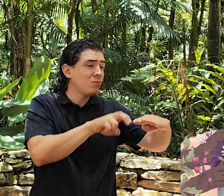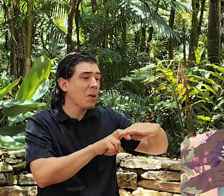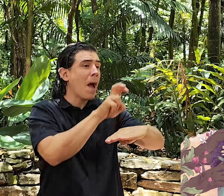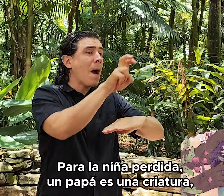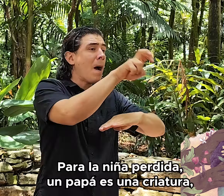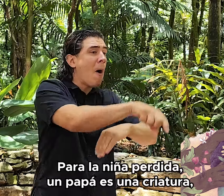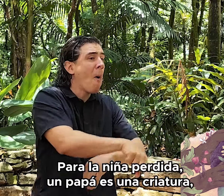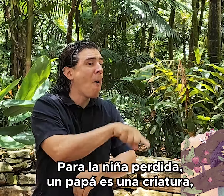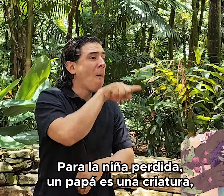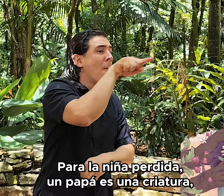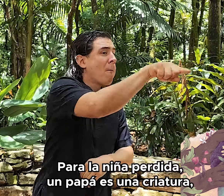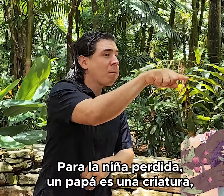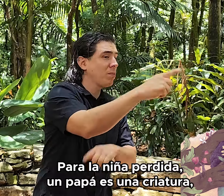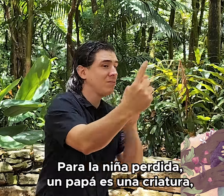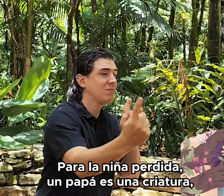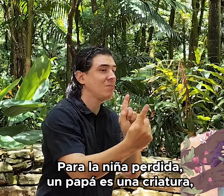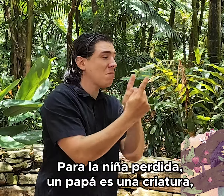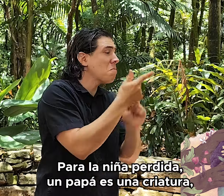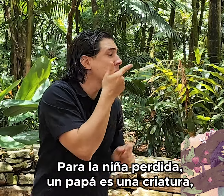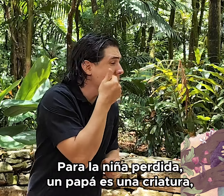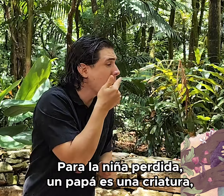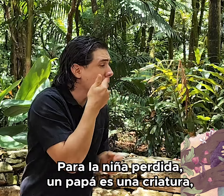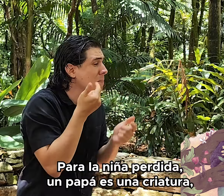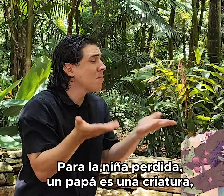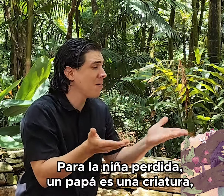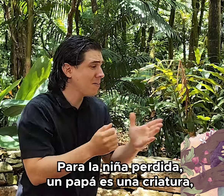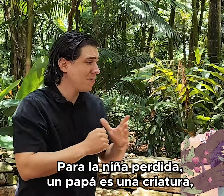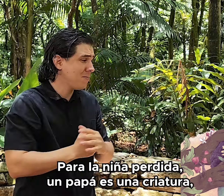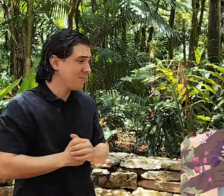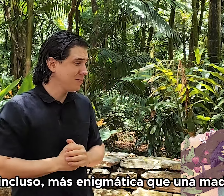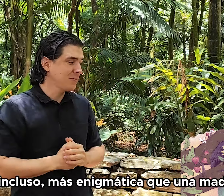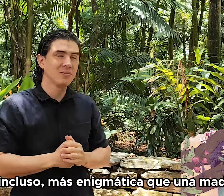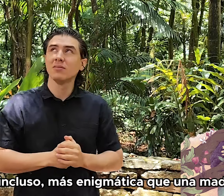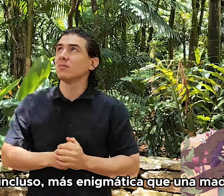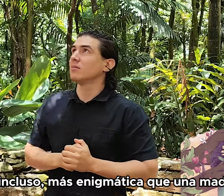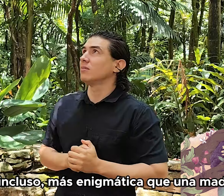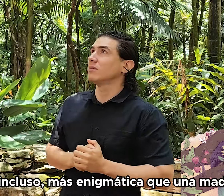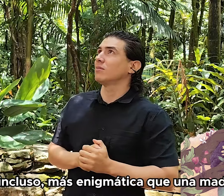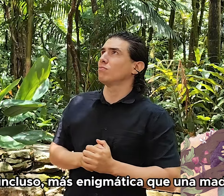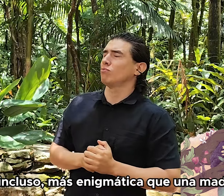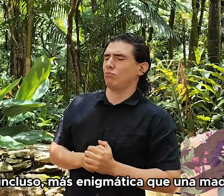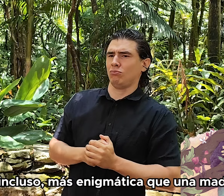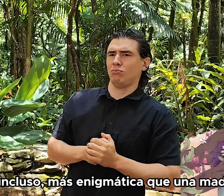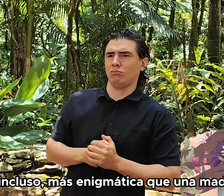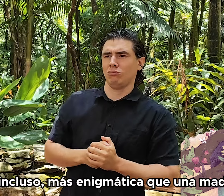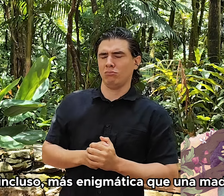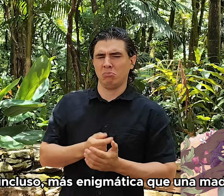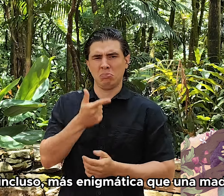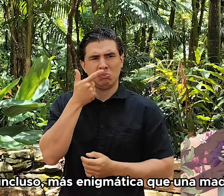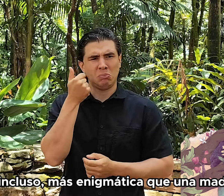Para la niña perdida, un papá es una criatura, incluso más enigmática que una madre.